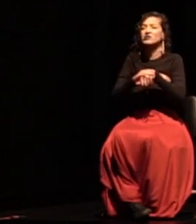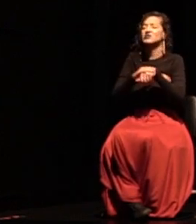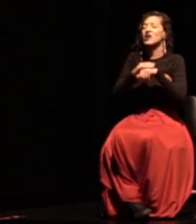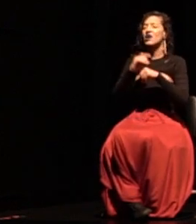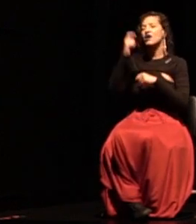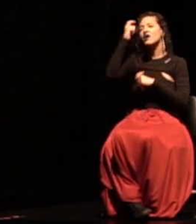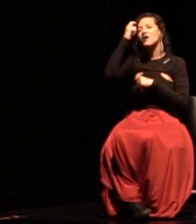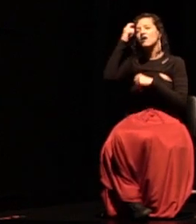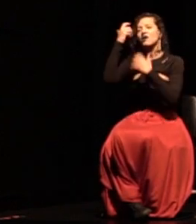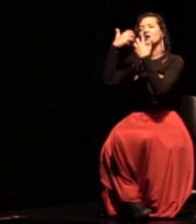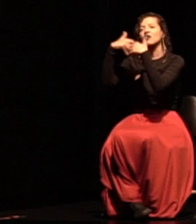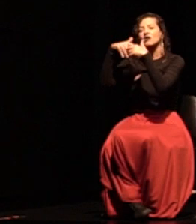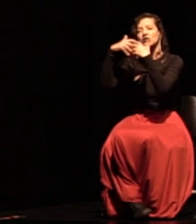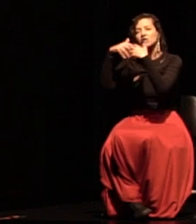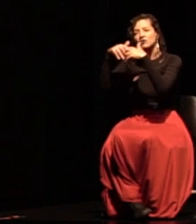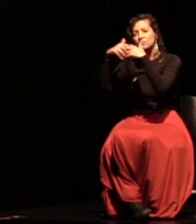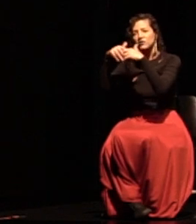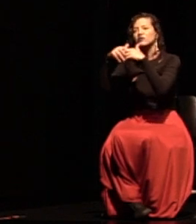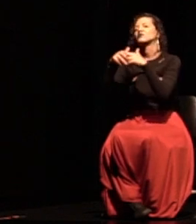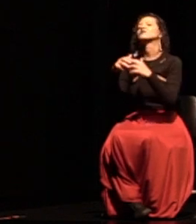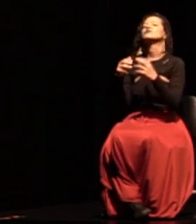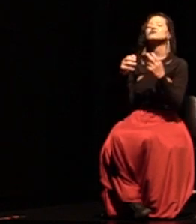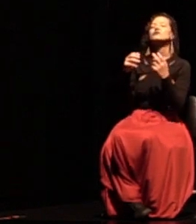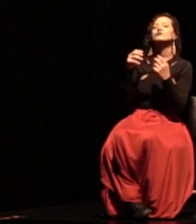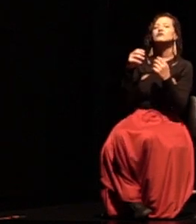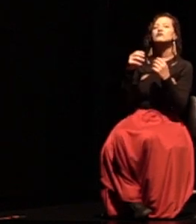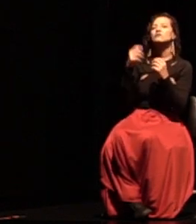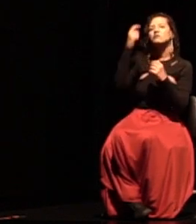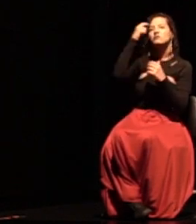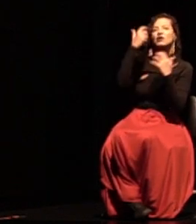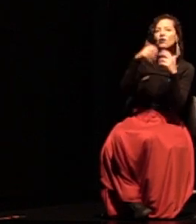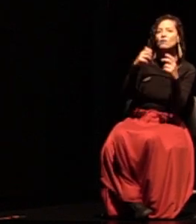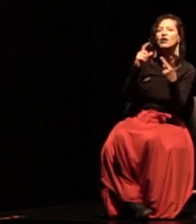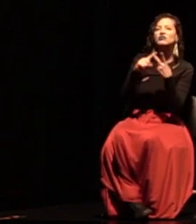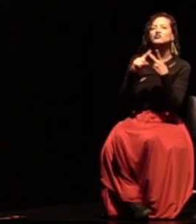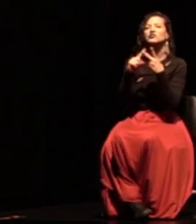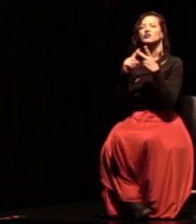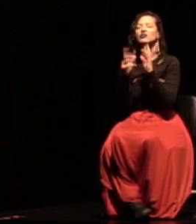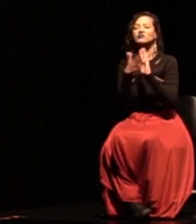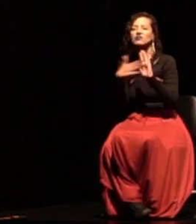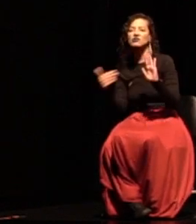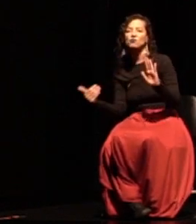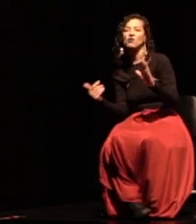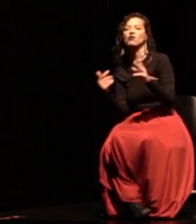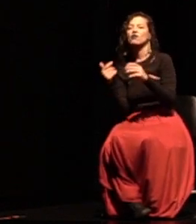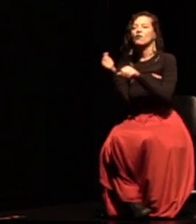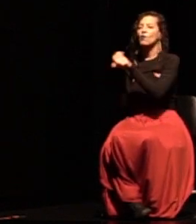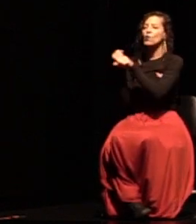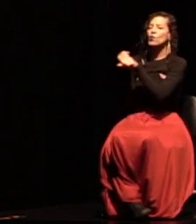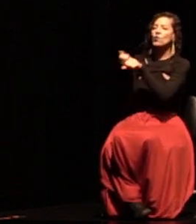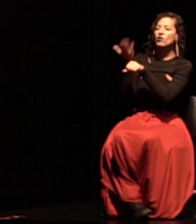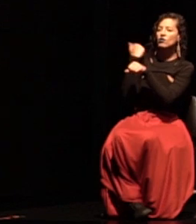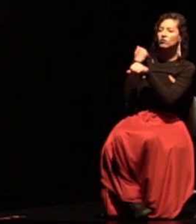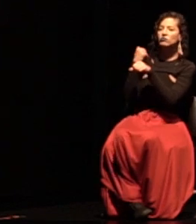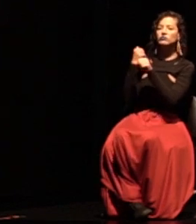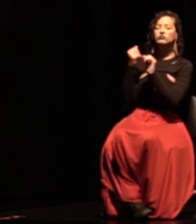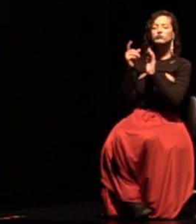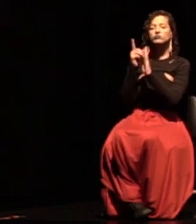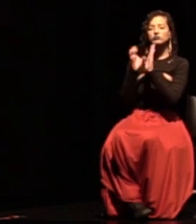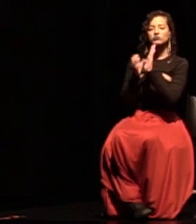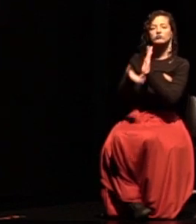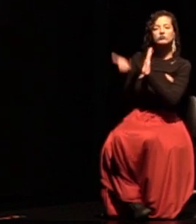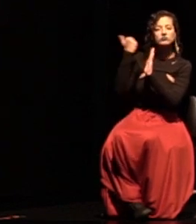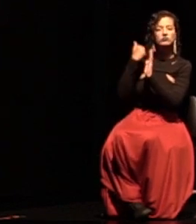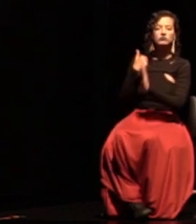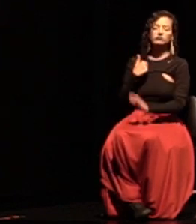articulado mentalmente, emocionalmente, esteticamente, alguns segundos antes, alguns anos antes, algumas décadas